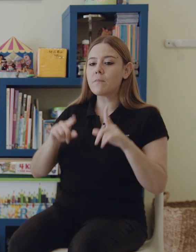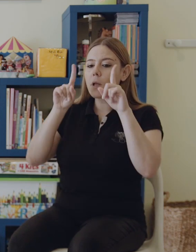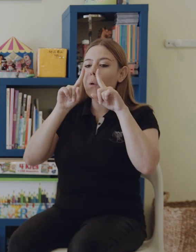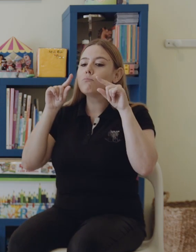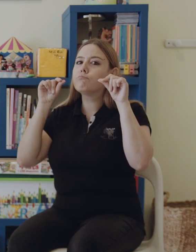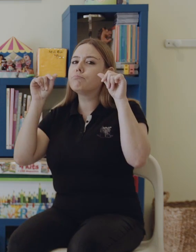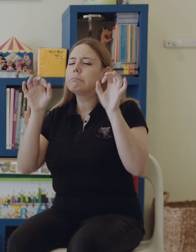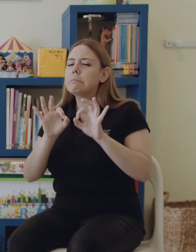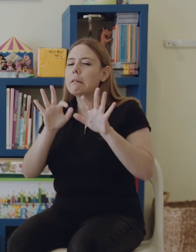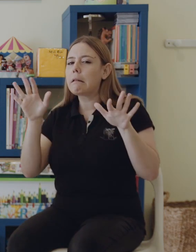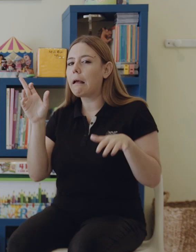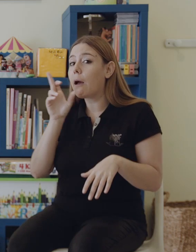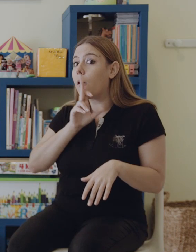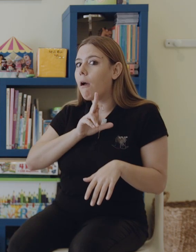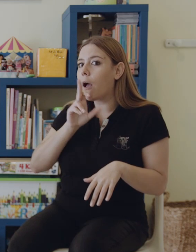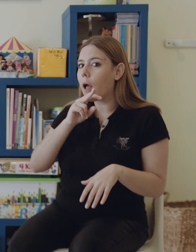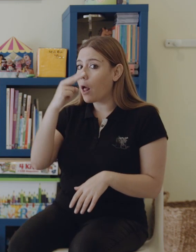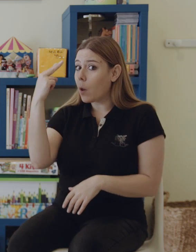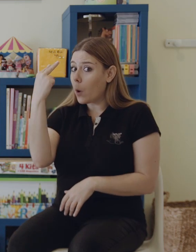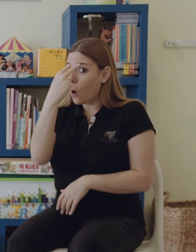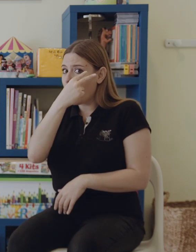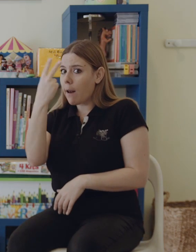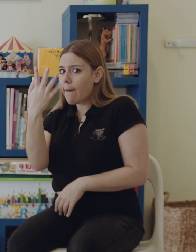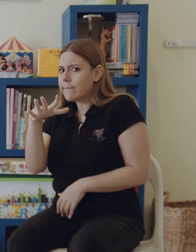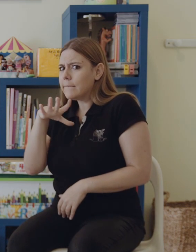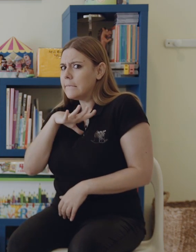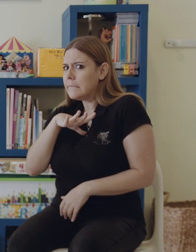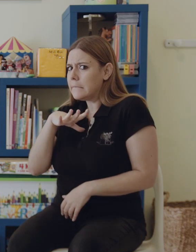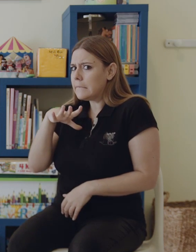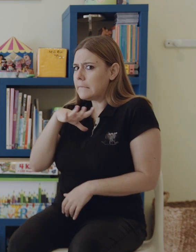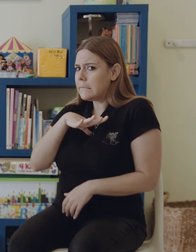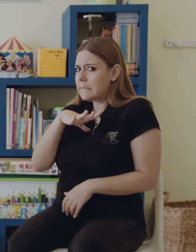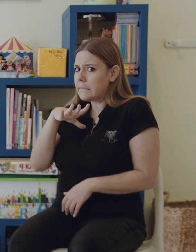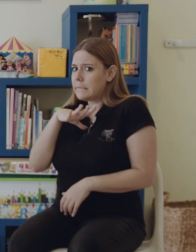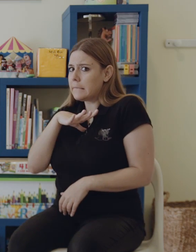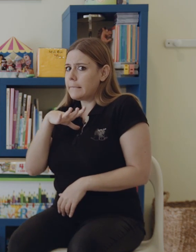Bigodes de roedor presos a um olhar aflito,